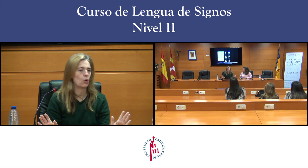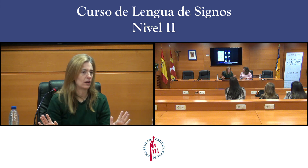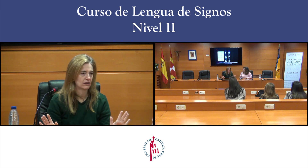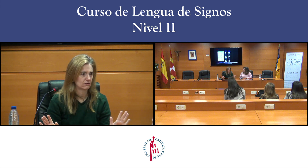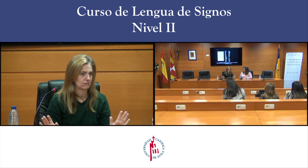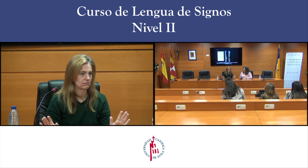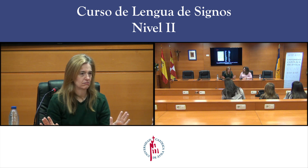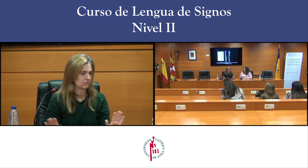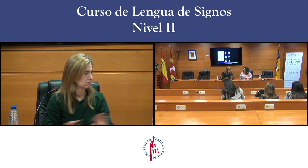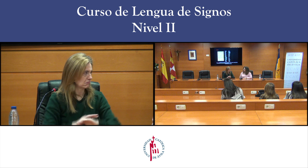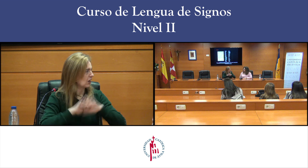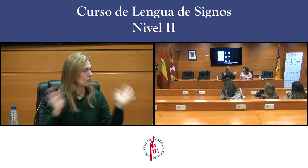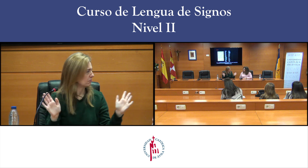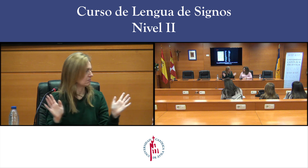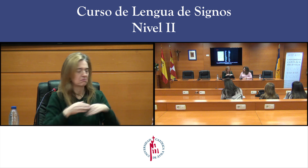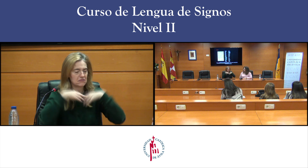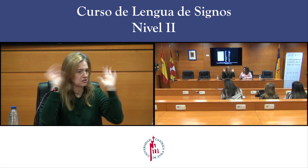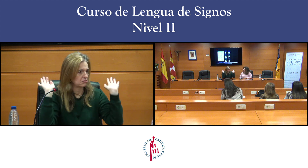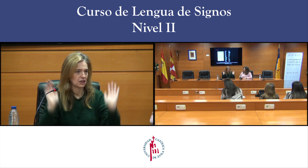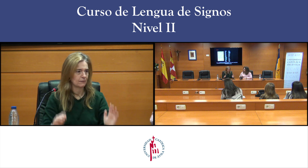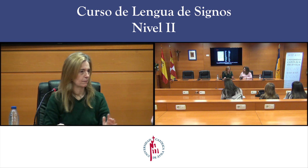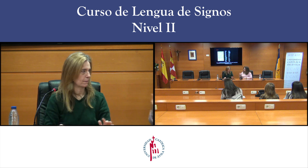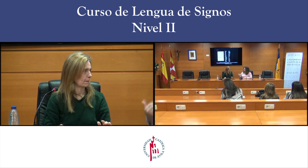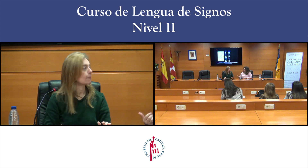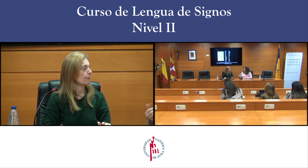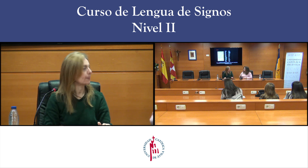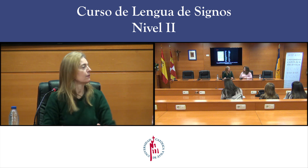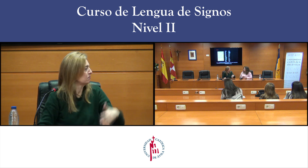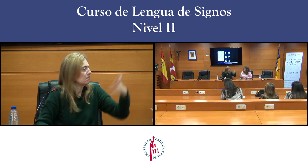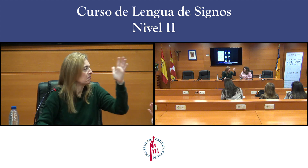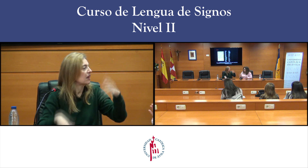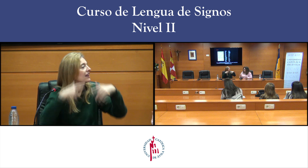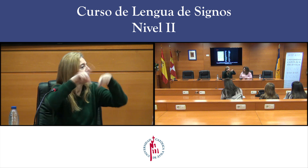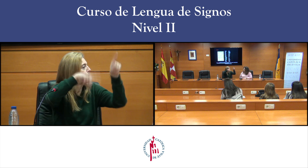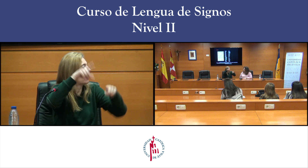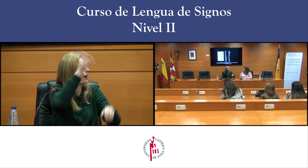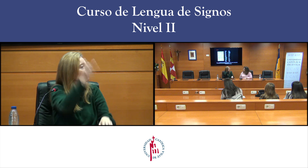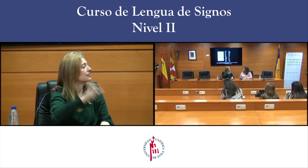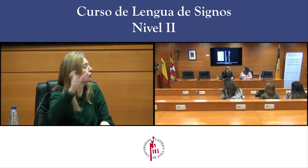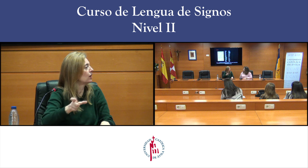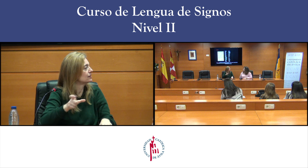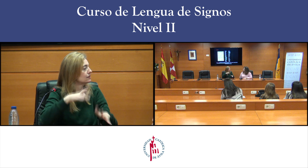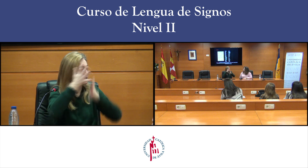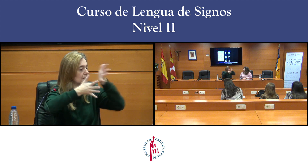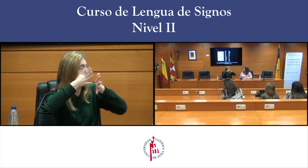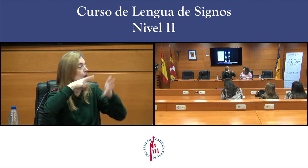da igual antes o después generalmente se pone después pero da igual depende de las